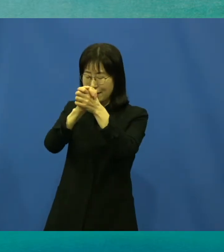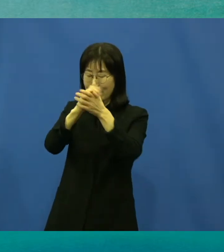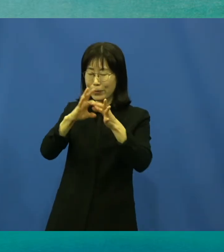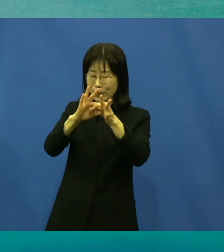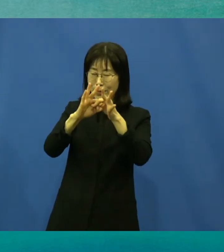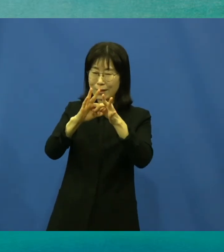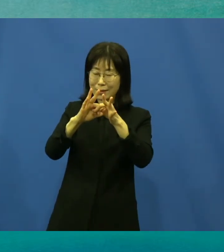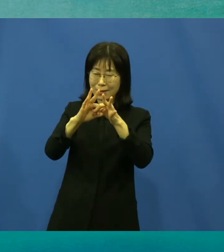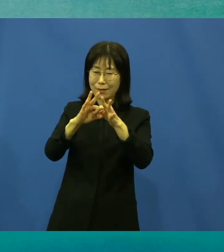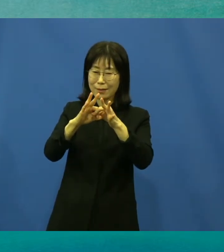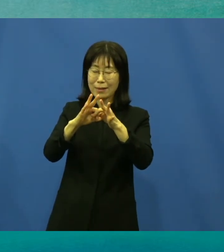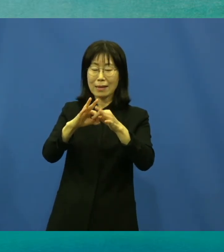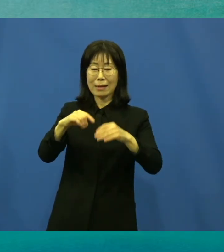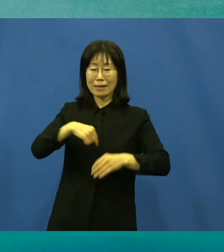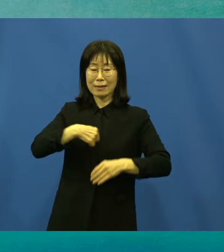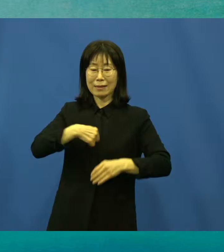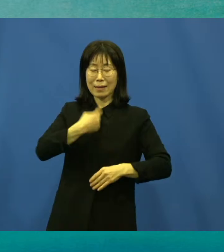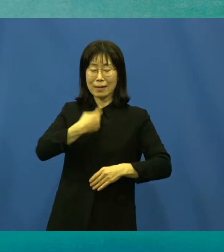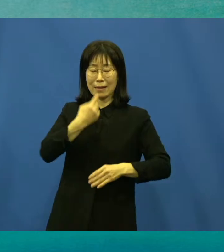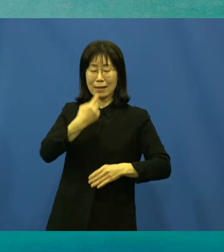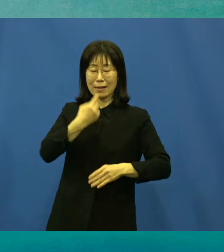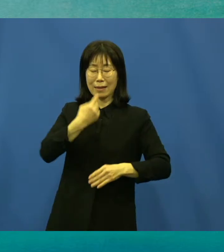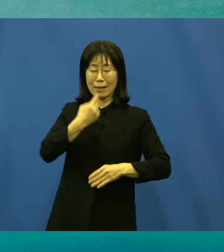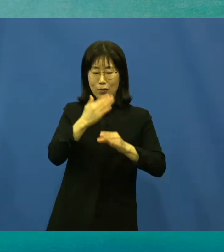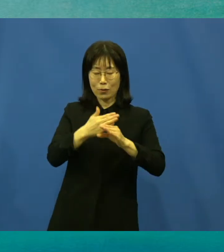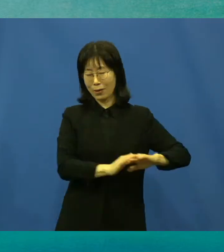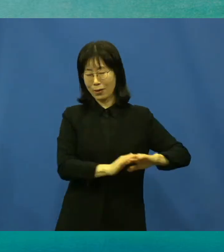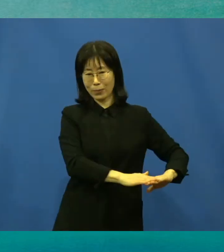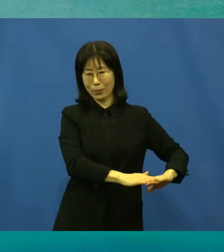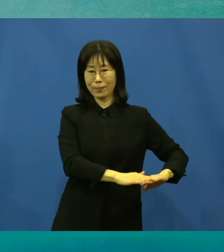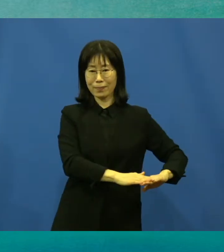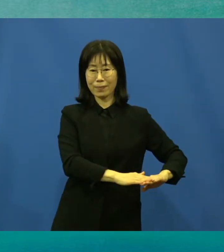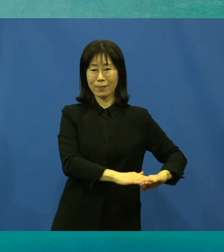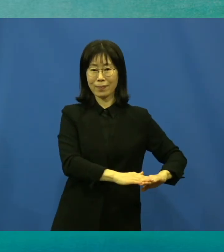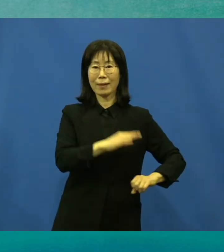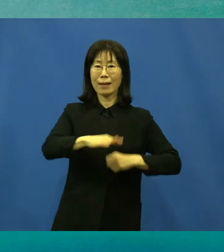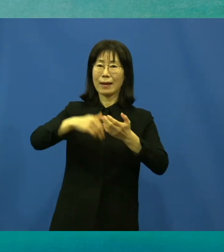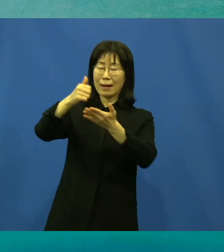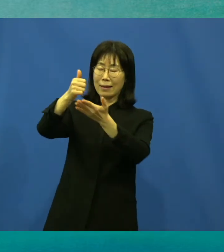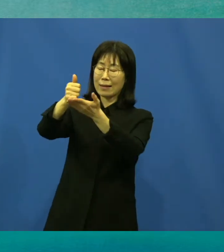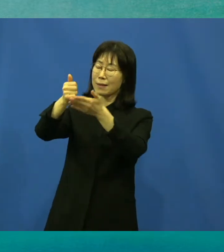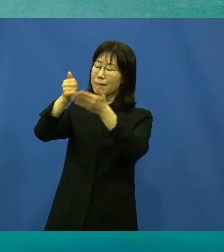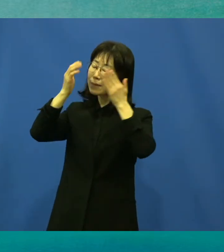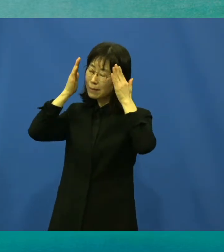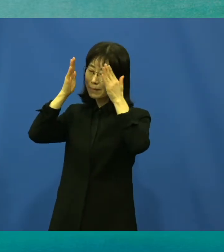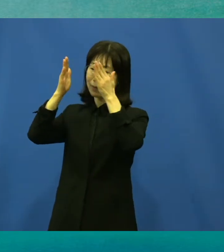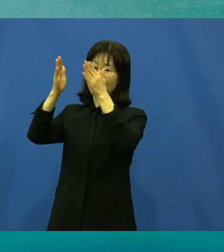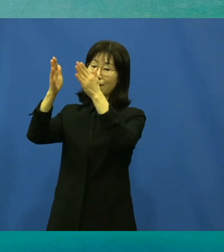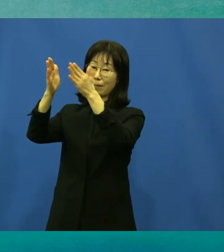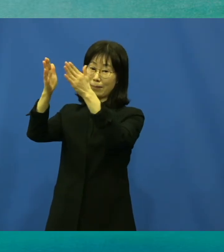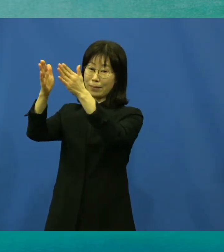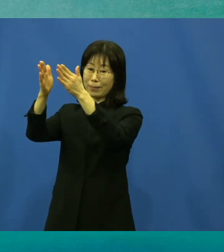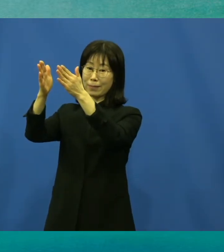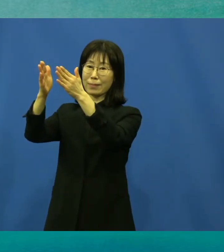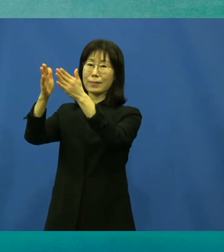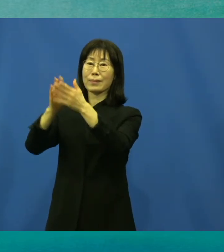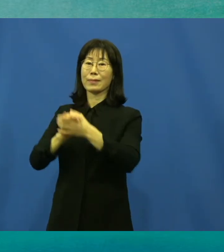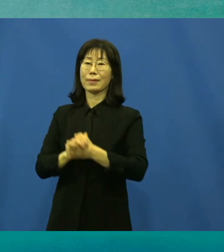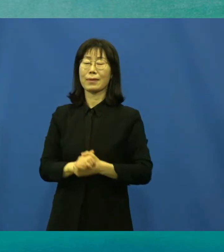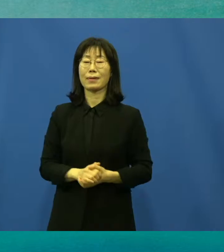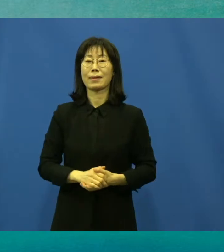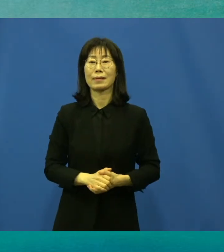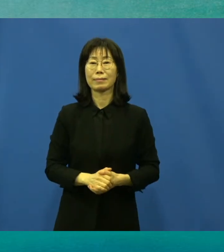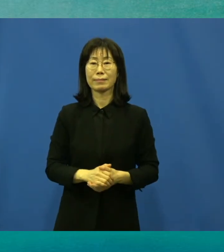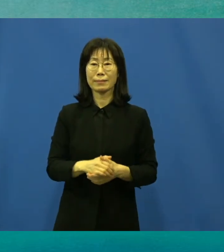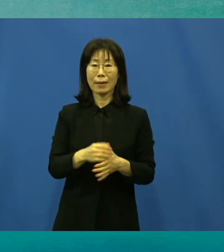요나는 자신이 아닌 하나님을 이제 더 이상 자신이 아니라 하나님을 부각시키고 있습니다. 그는 이